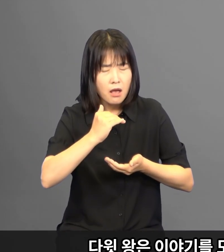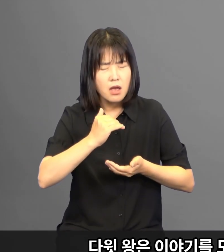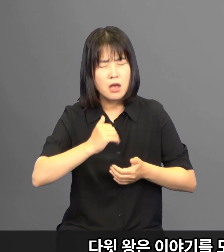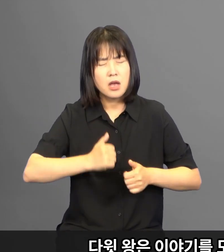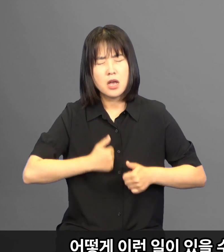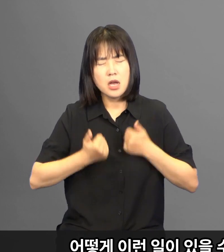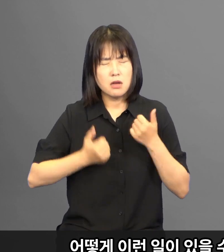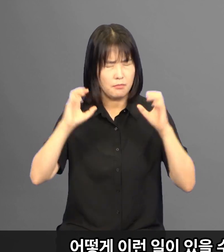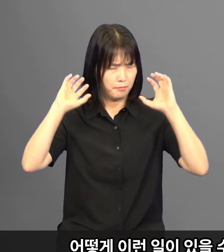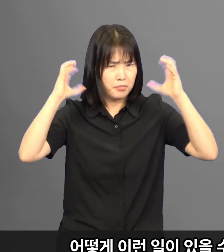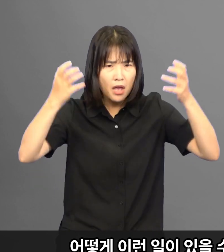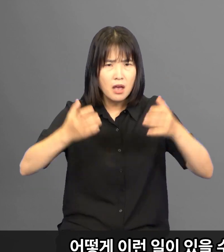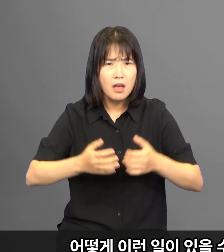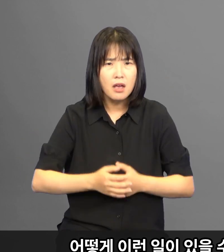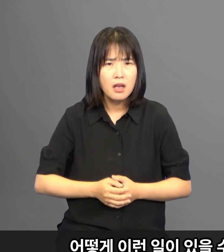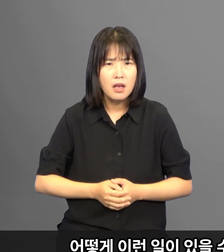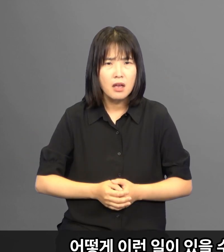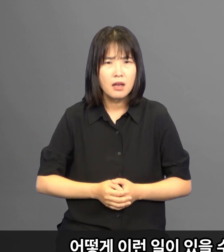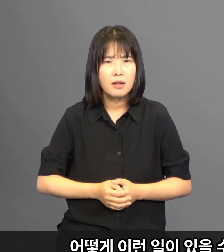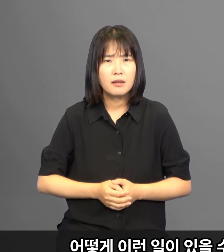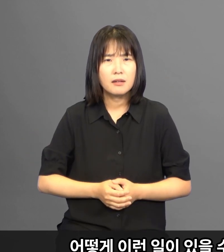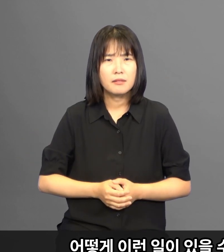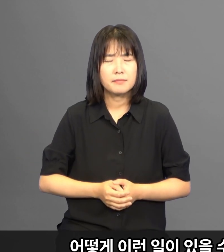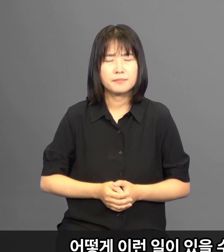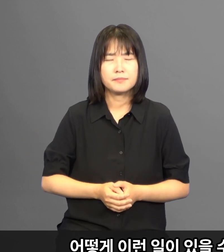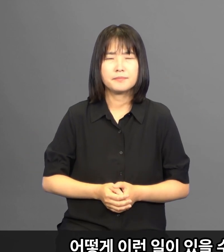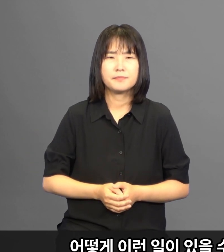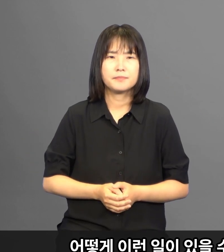몹시 분개하였다. 어떻게 이런 일이 있을 수 있느냐?